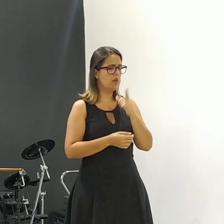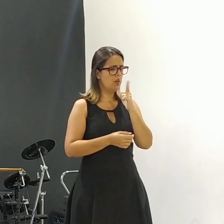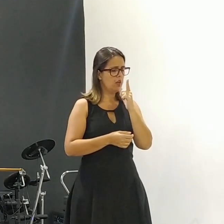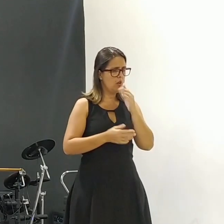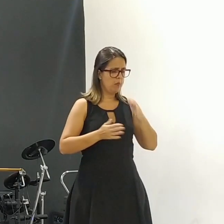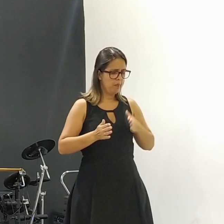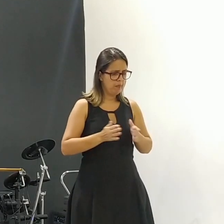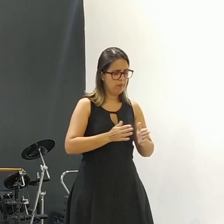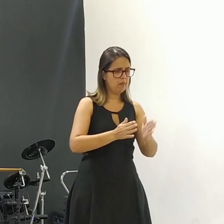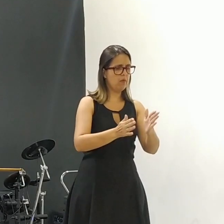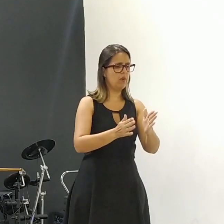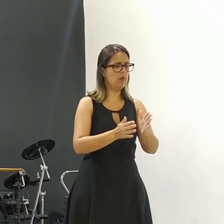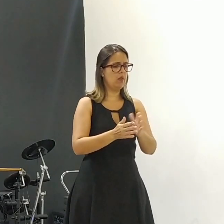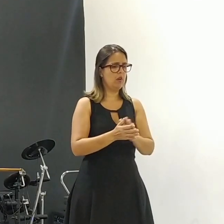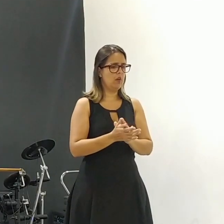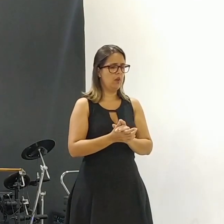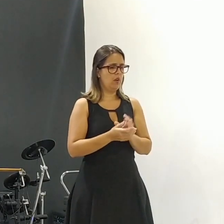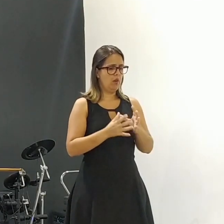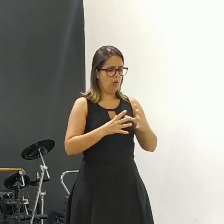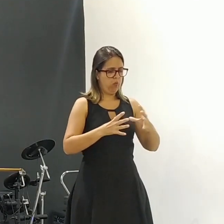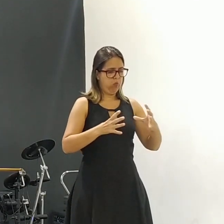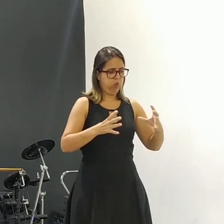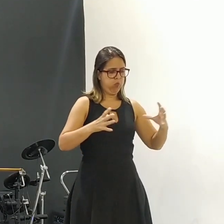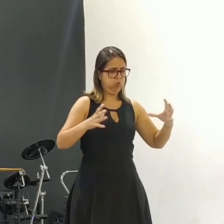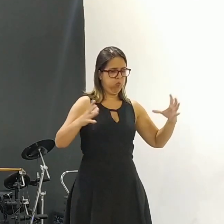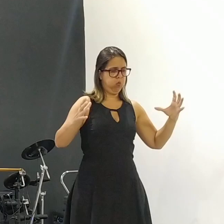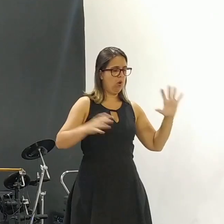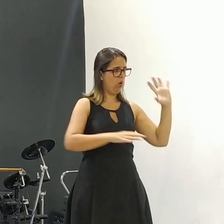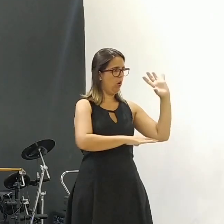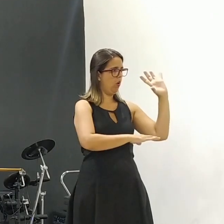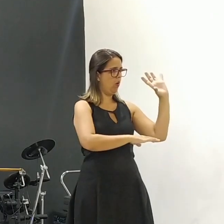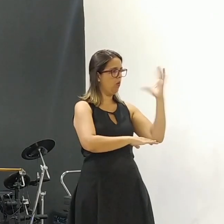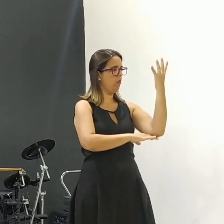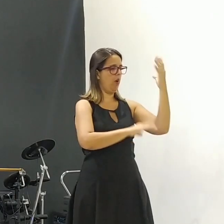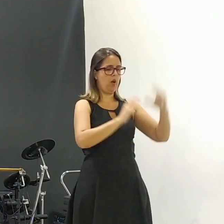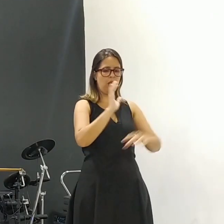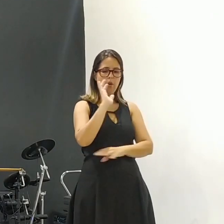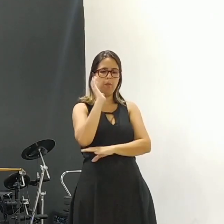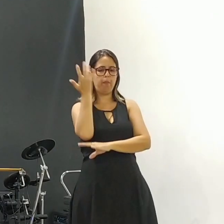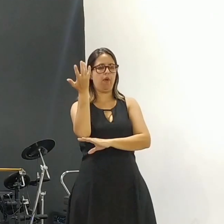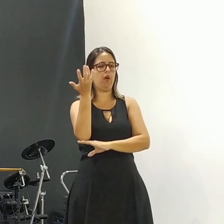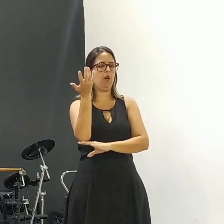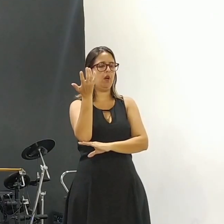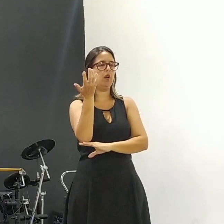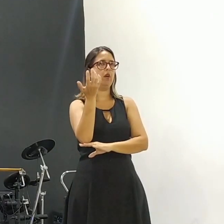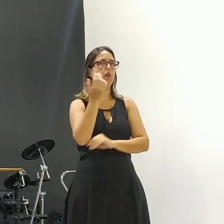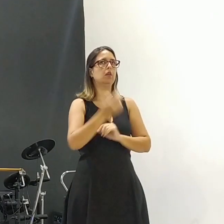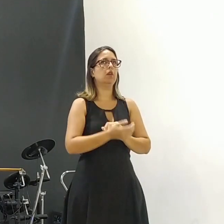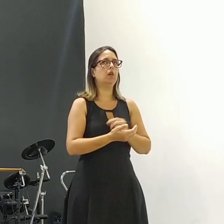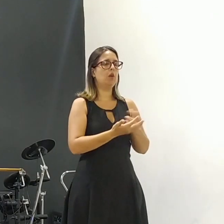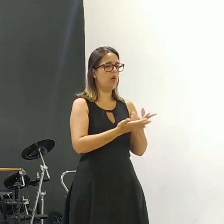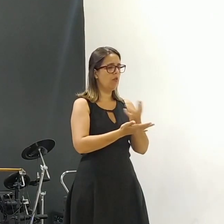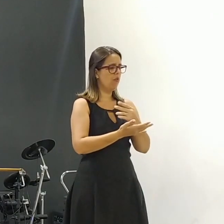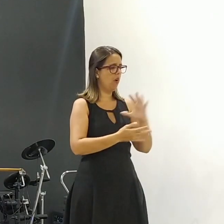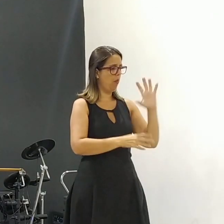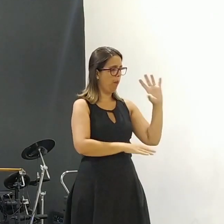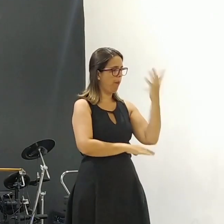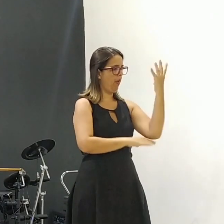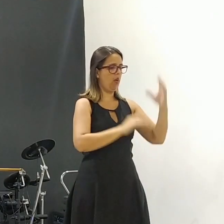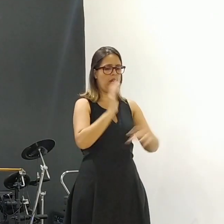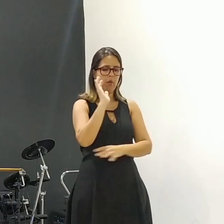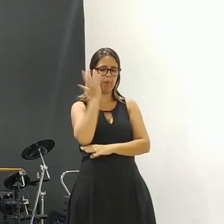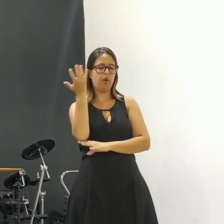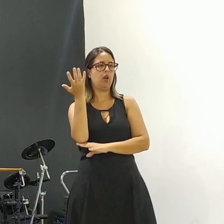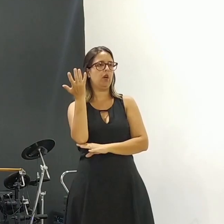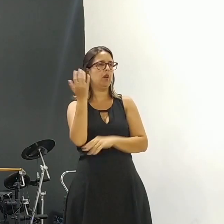do ribeiro havia uma grande abundância de árvores, de uma e de outra banda. Então